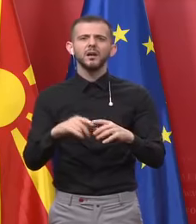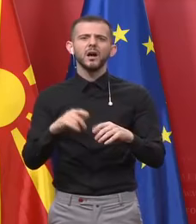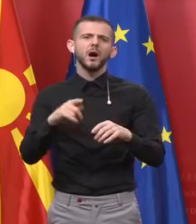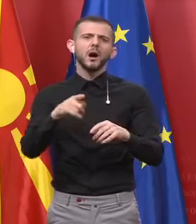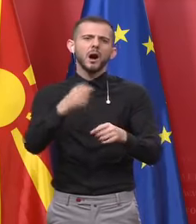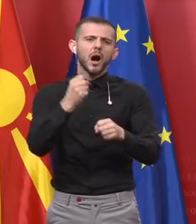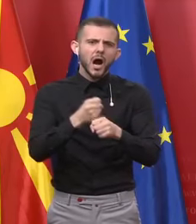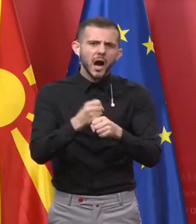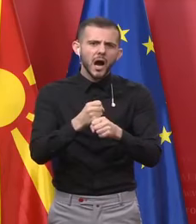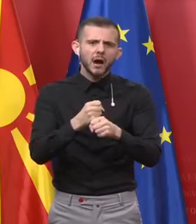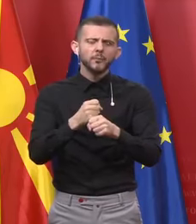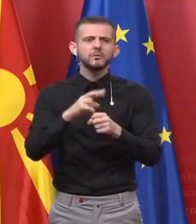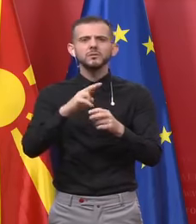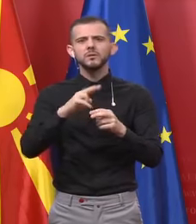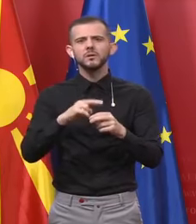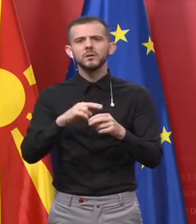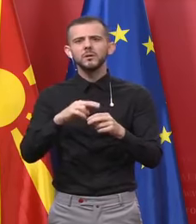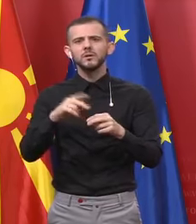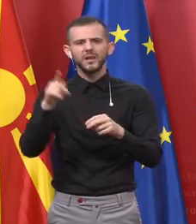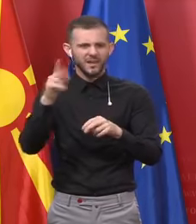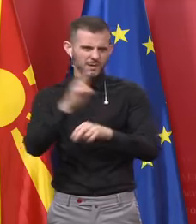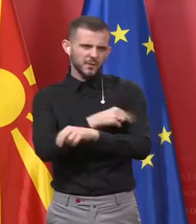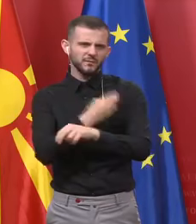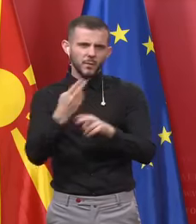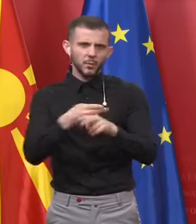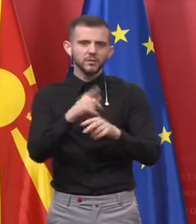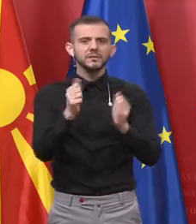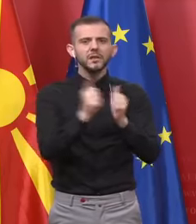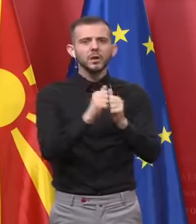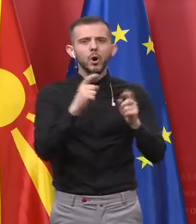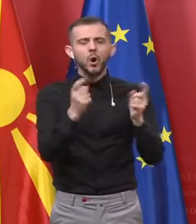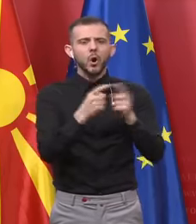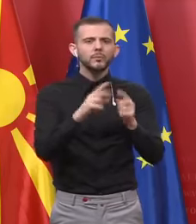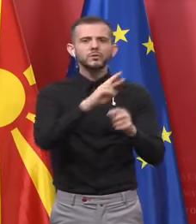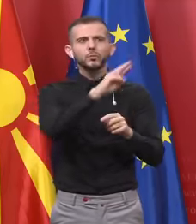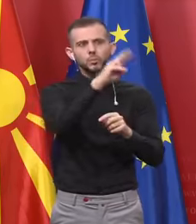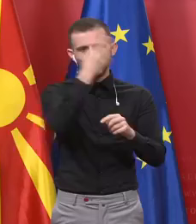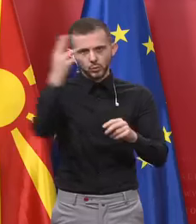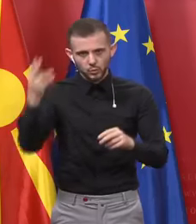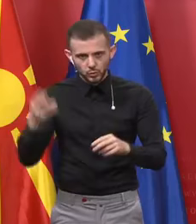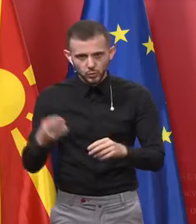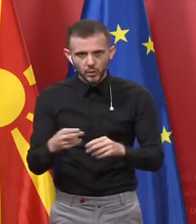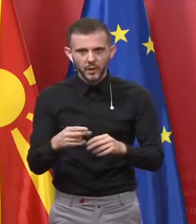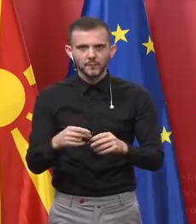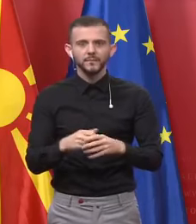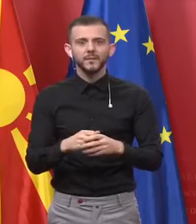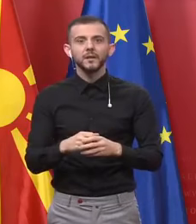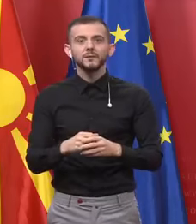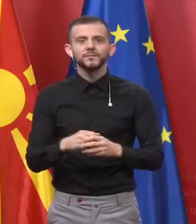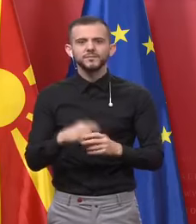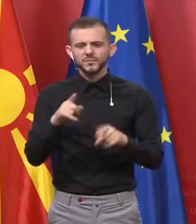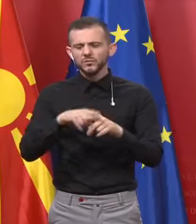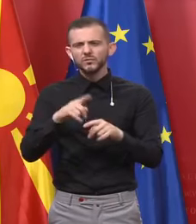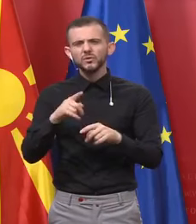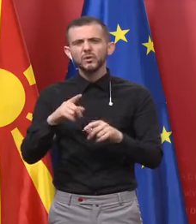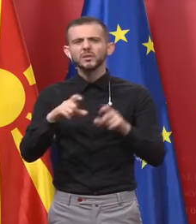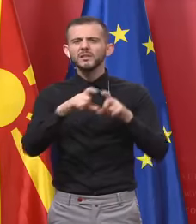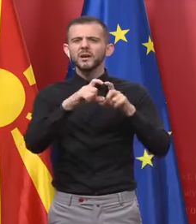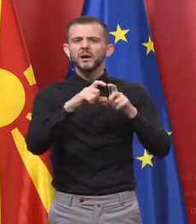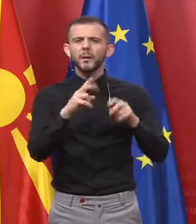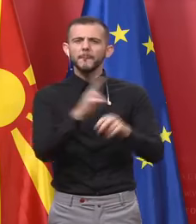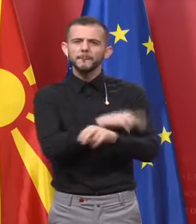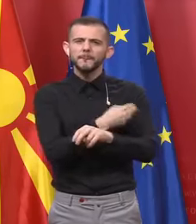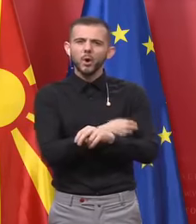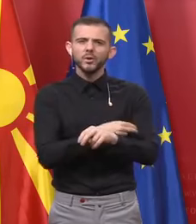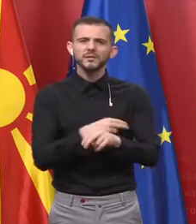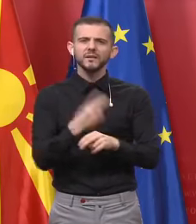работат со нашите инфектолози на клиниката за инфективни болести во одделот за интензивна нега, оваа